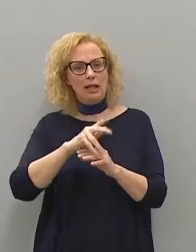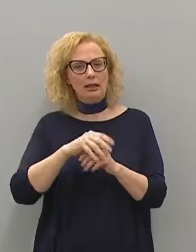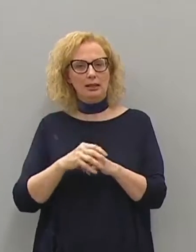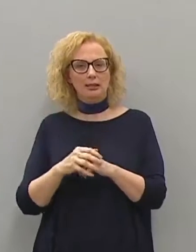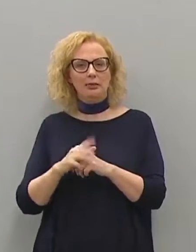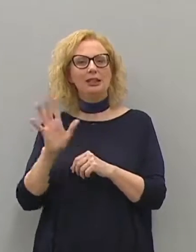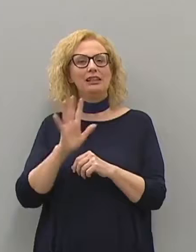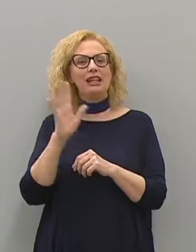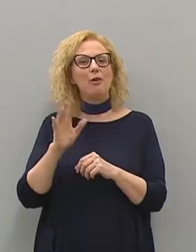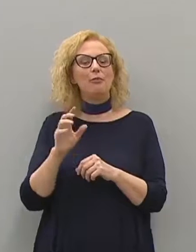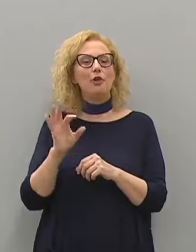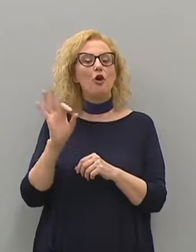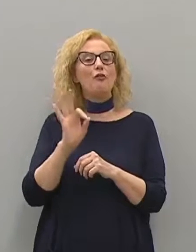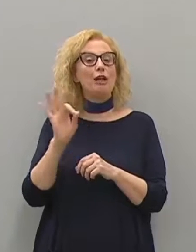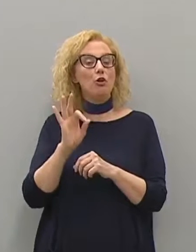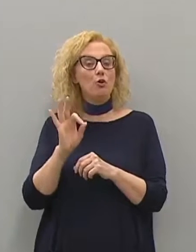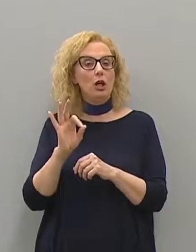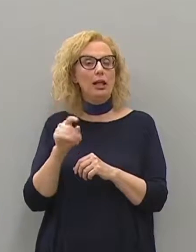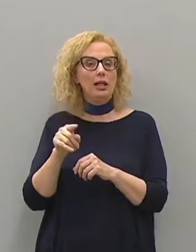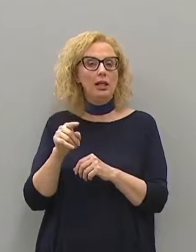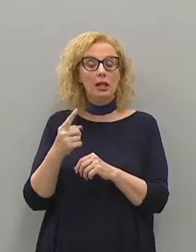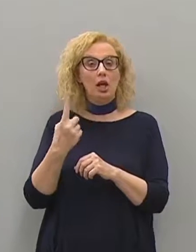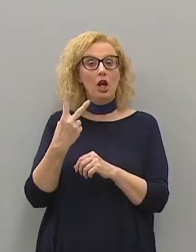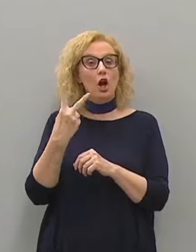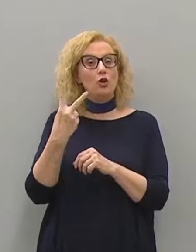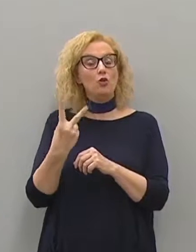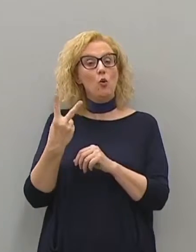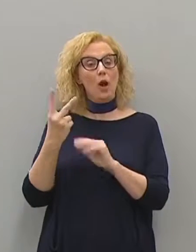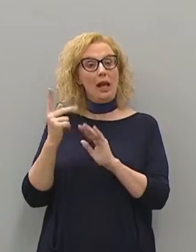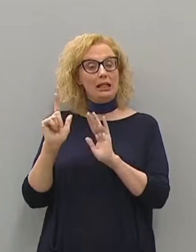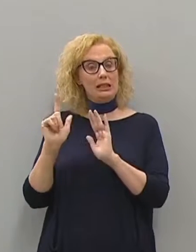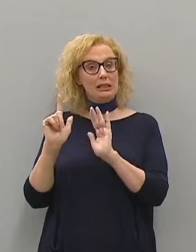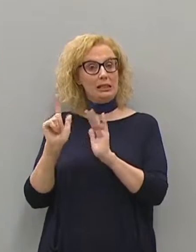prendiamo il friuli che ha avuto due settimane di